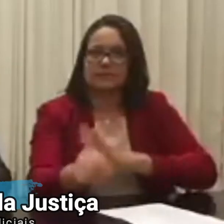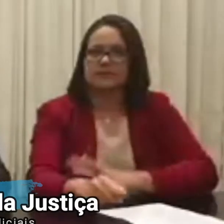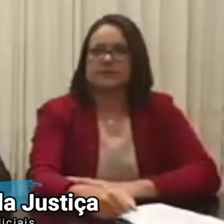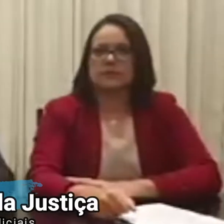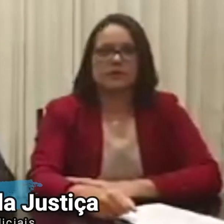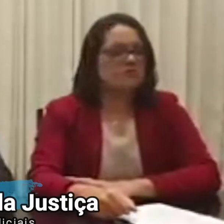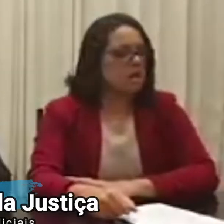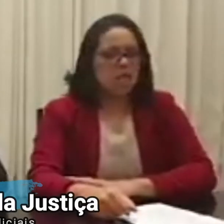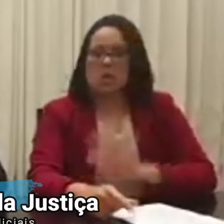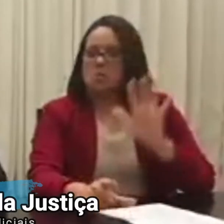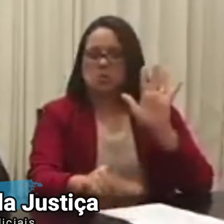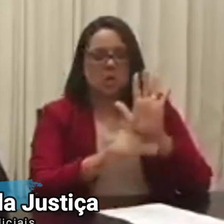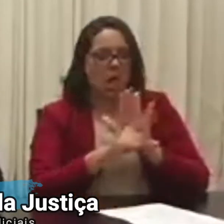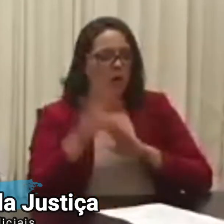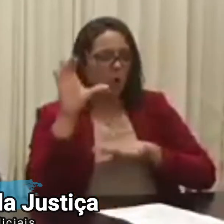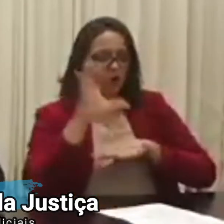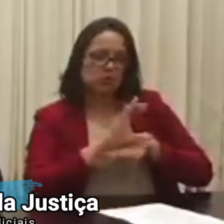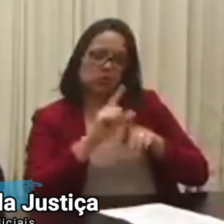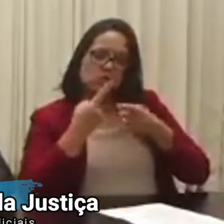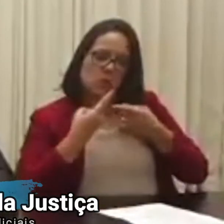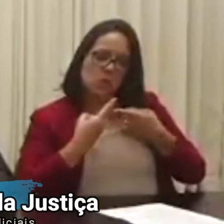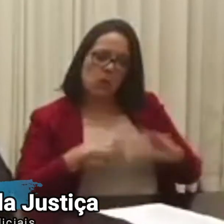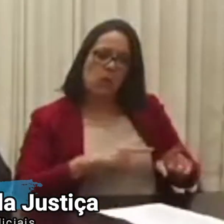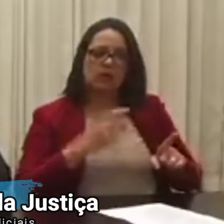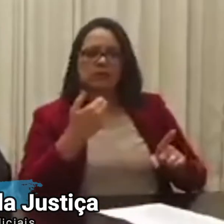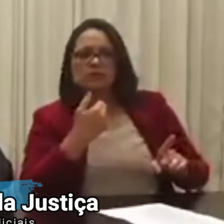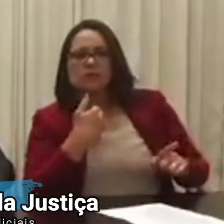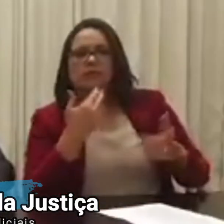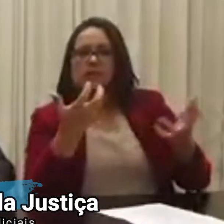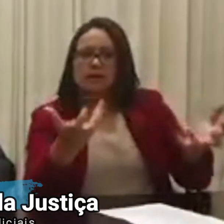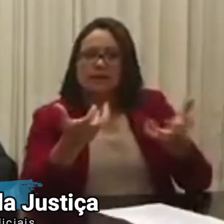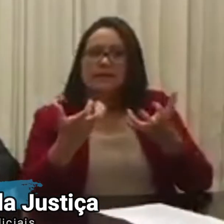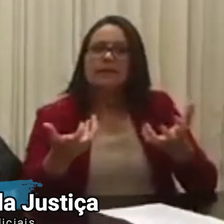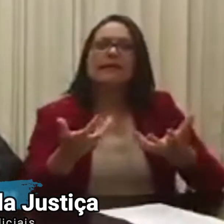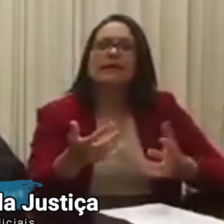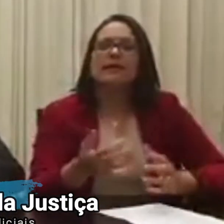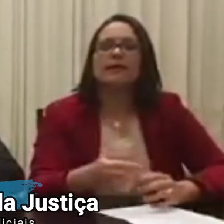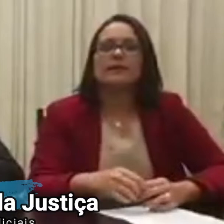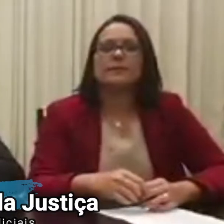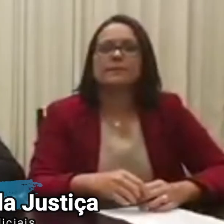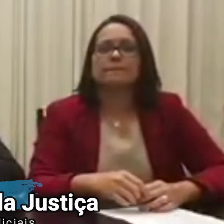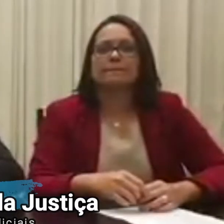tornando inconstitucional ali, ação contra dispositivo do decreto, para a gente